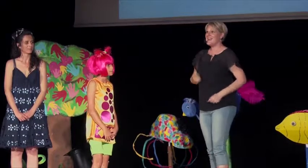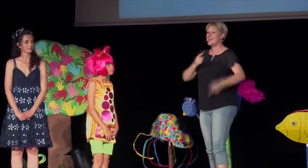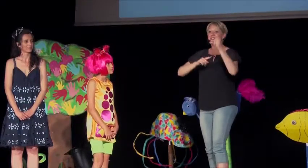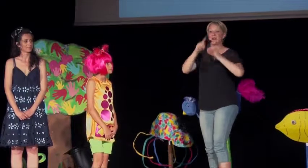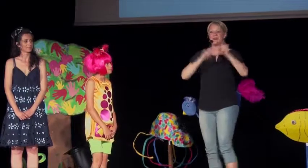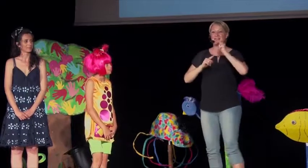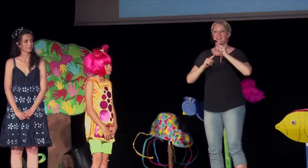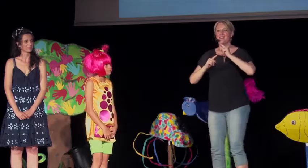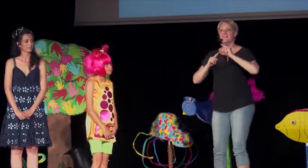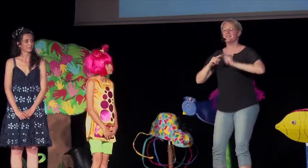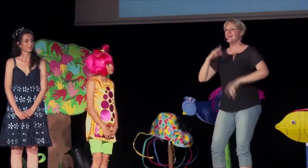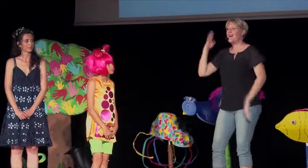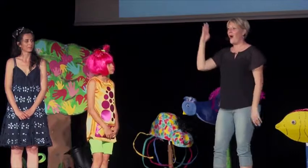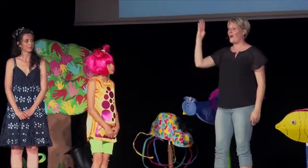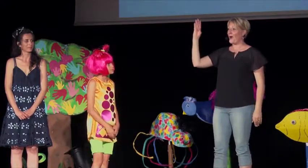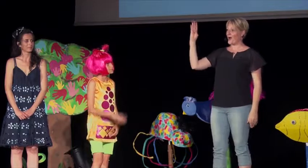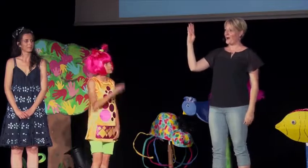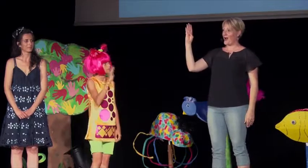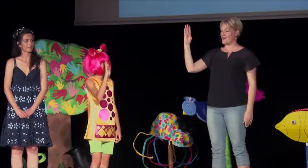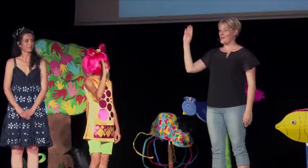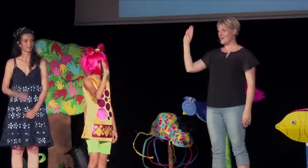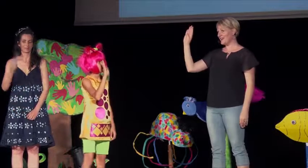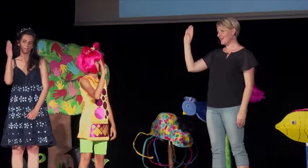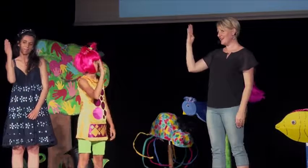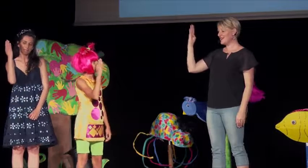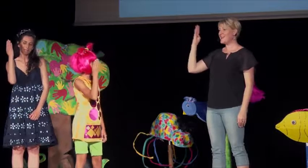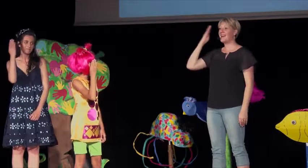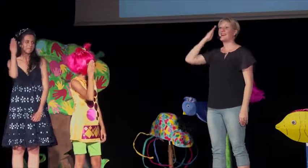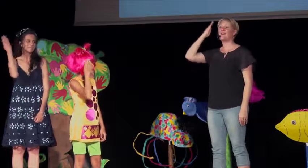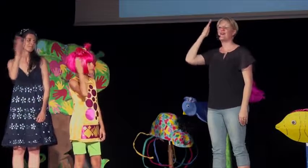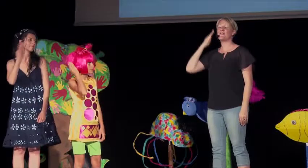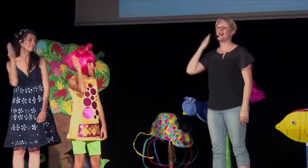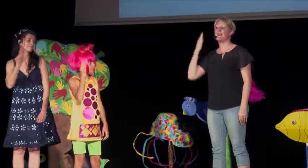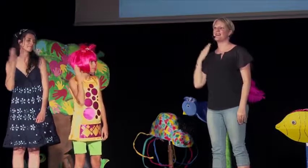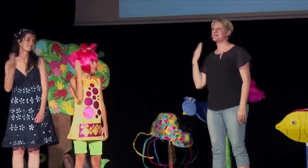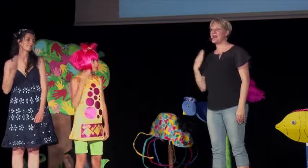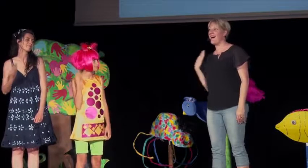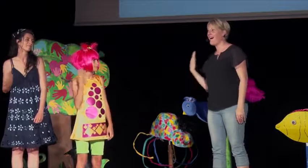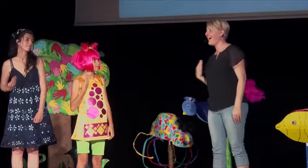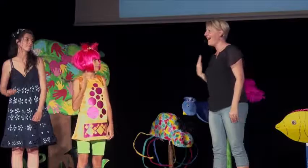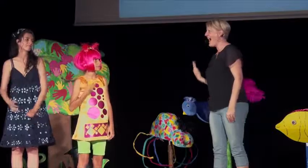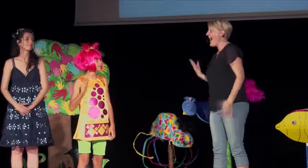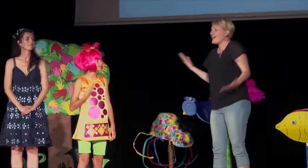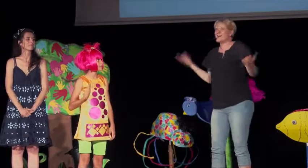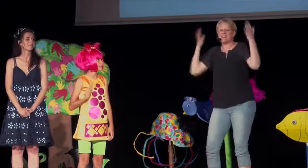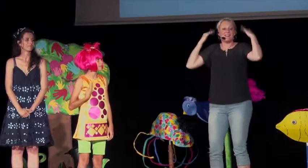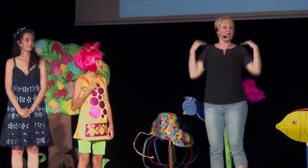Et son nom signe, on prend un B et on le fait aller comme ça à cause de ses